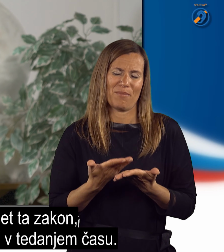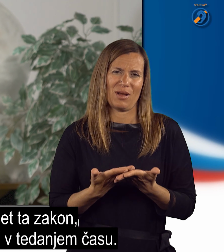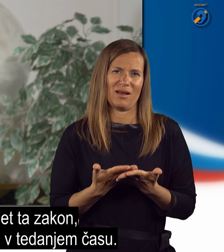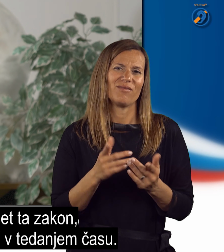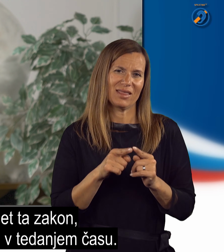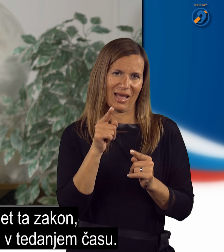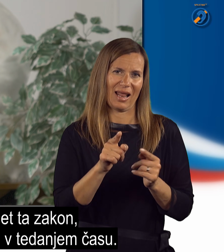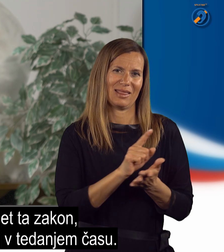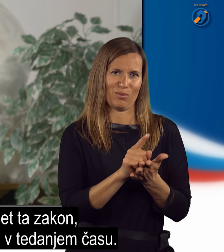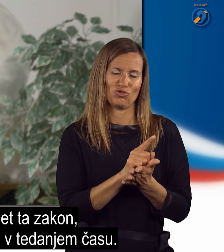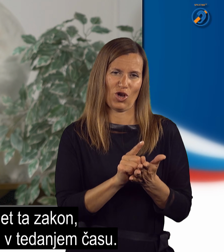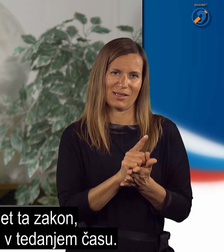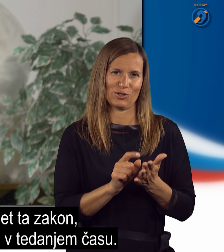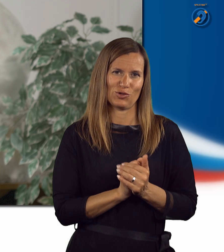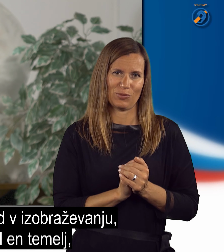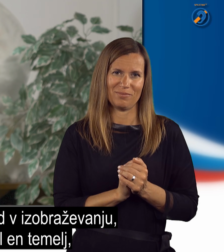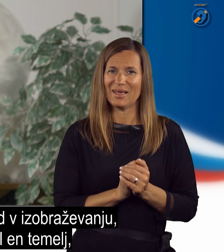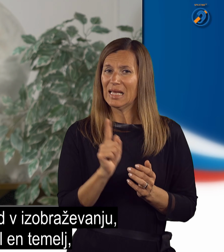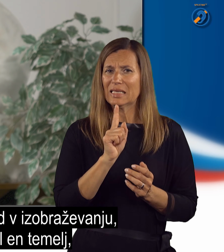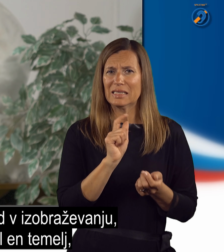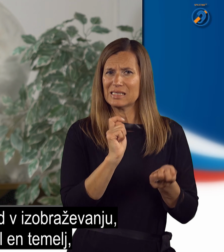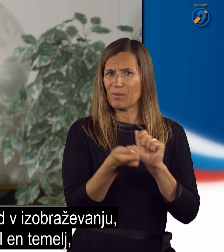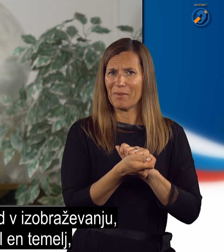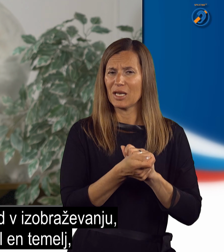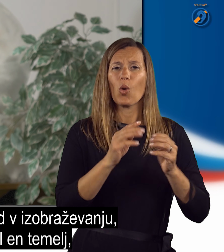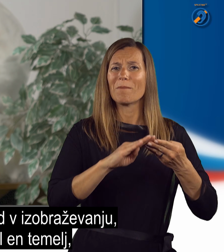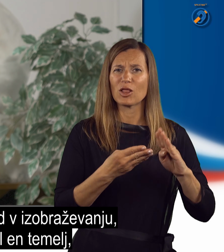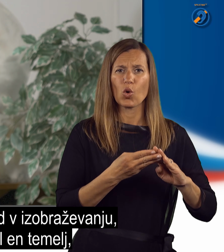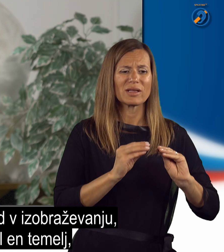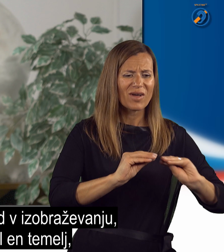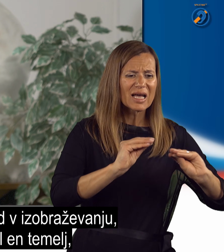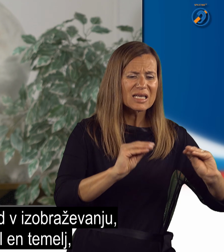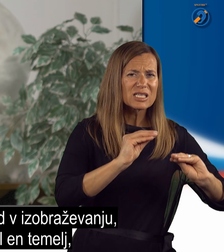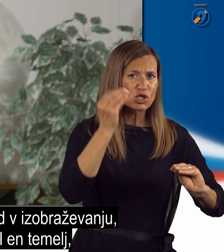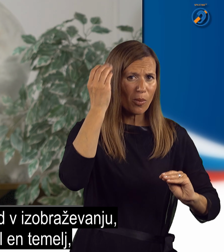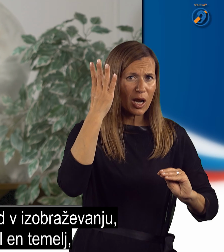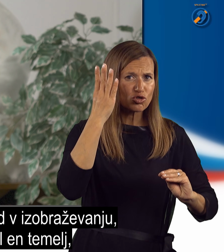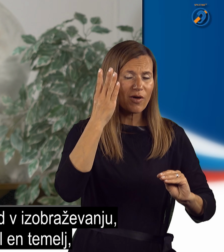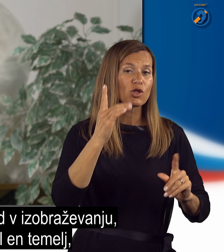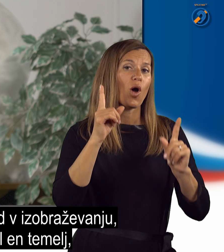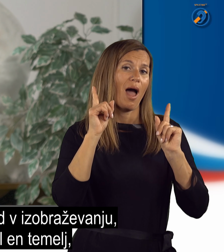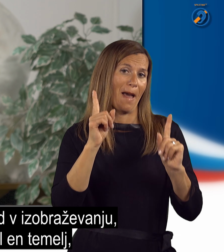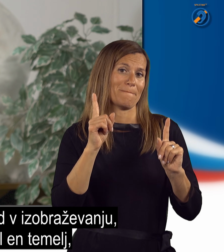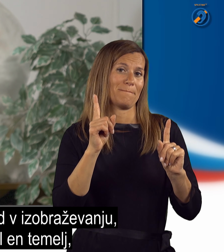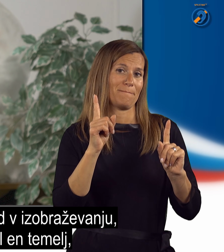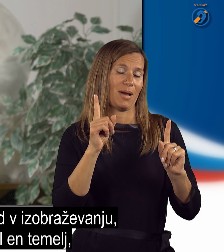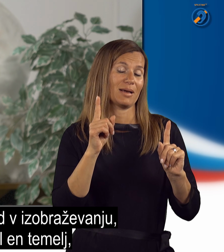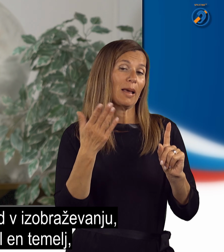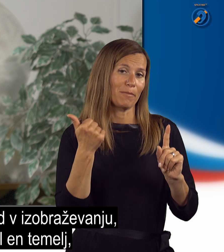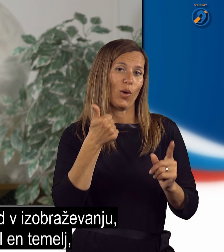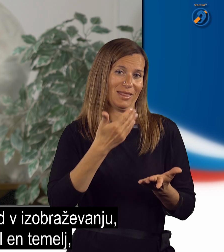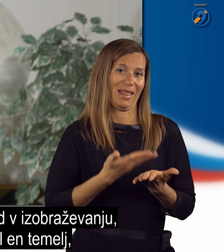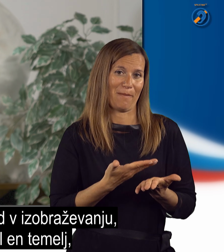v tedanjem času. Ni spremenil metod v izobraževanju, vendar je